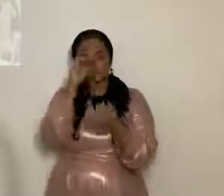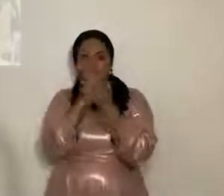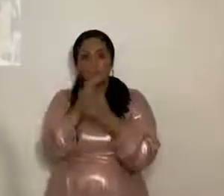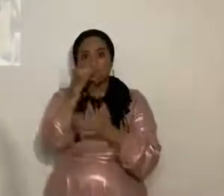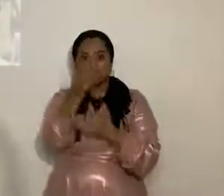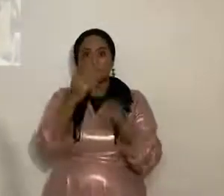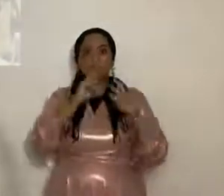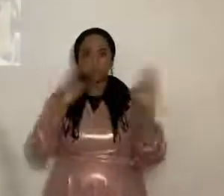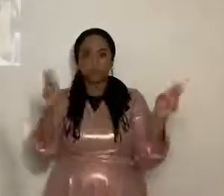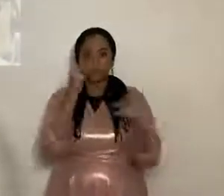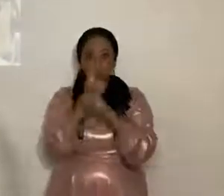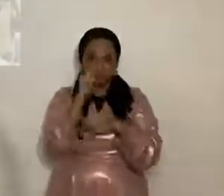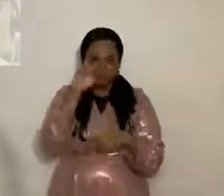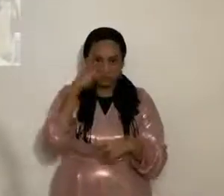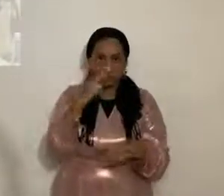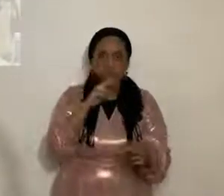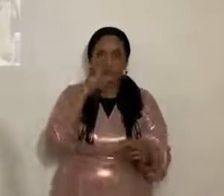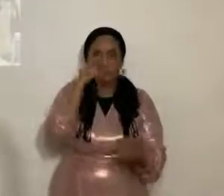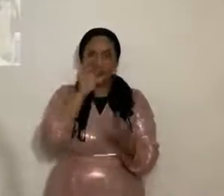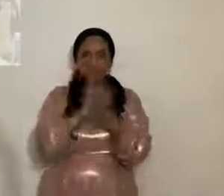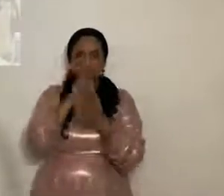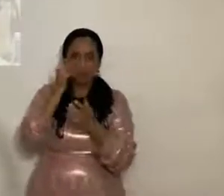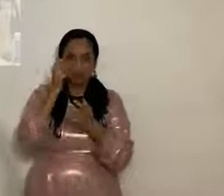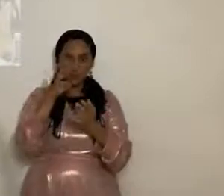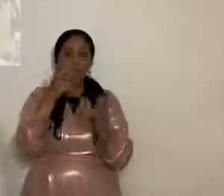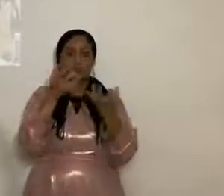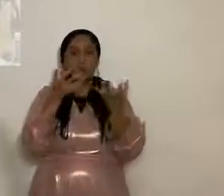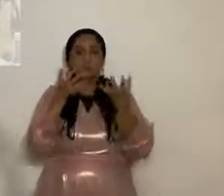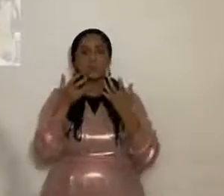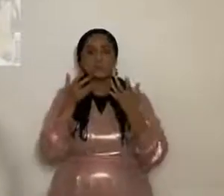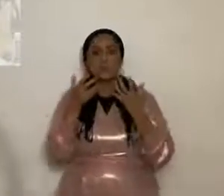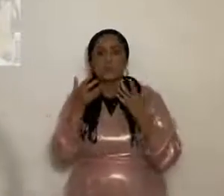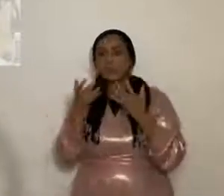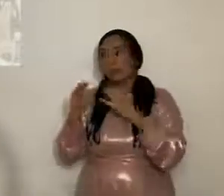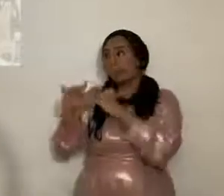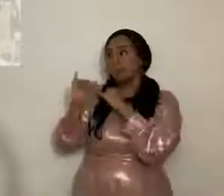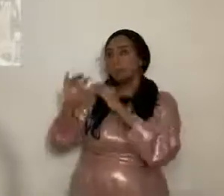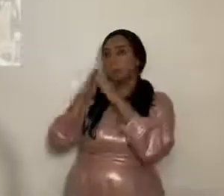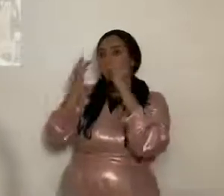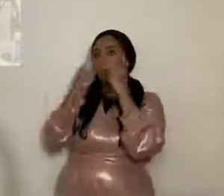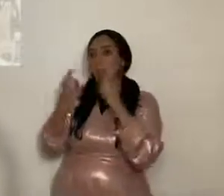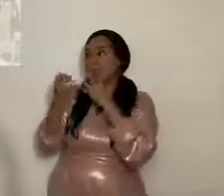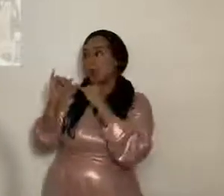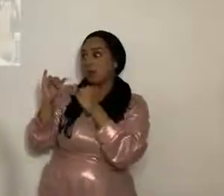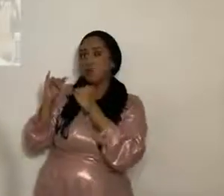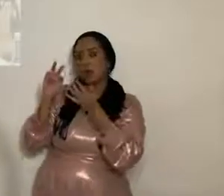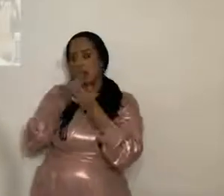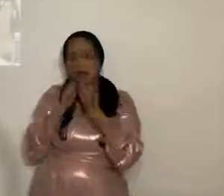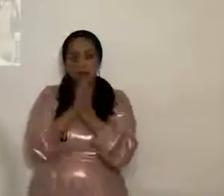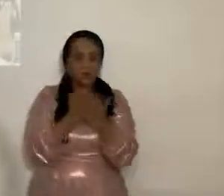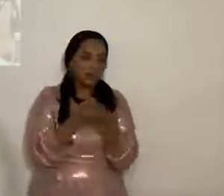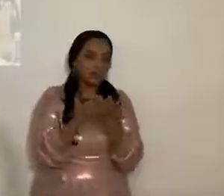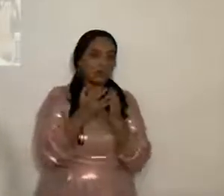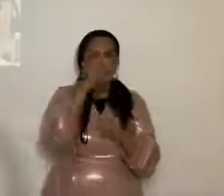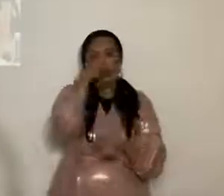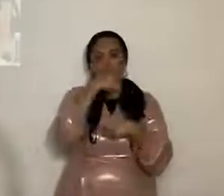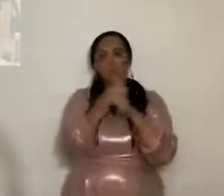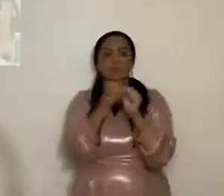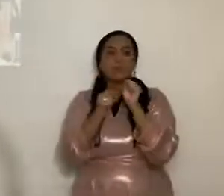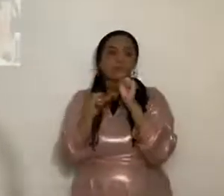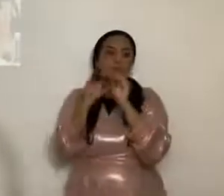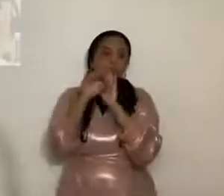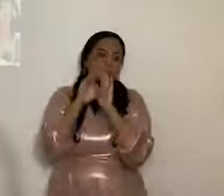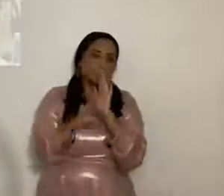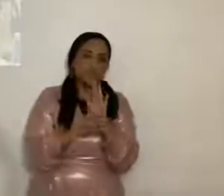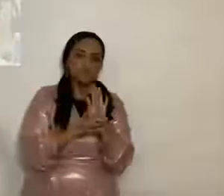que ya guardas Torah, que eres mesiánico, que quieres imitar a la casa de Judá, que lees libros de mandamientos